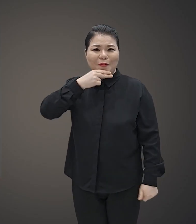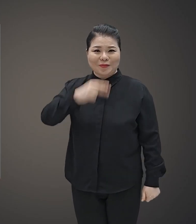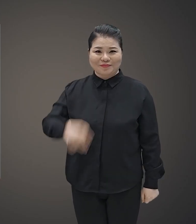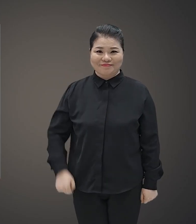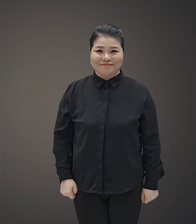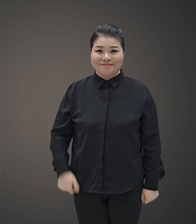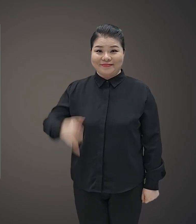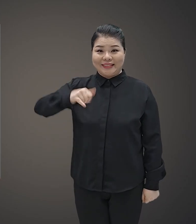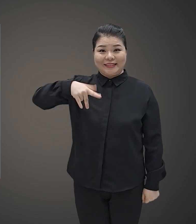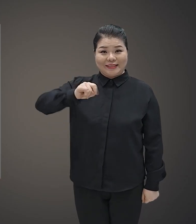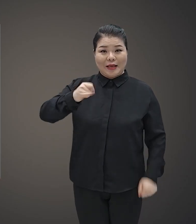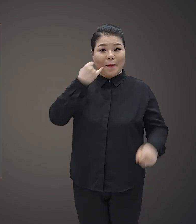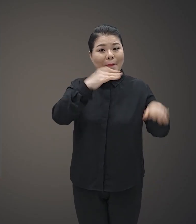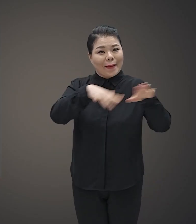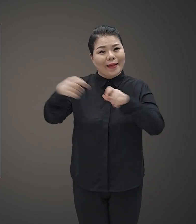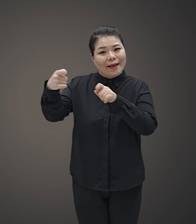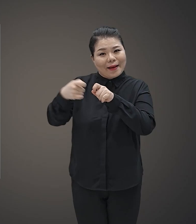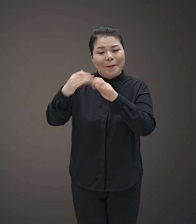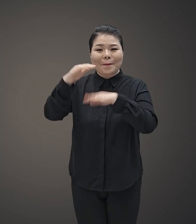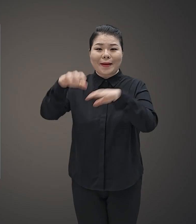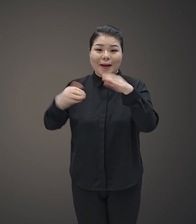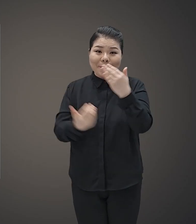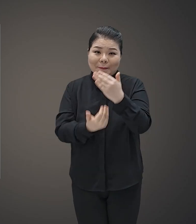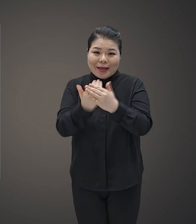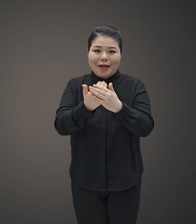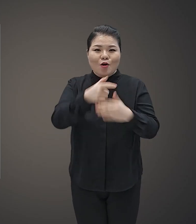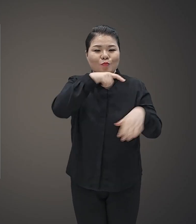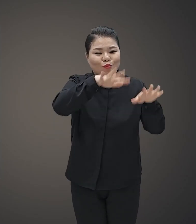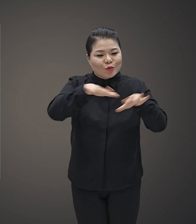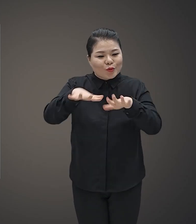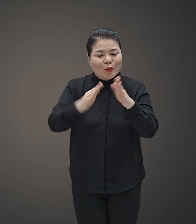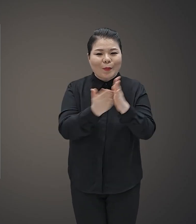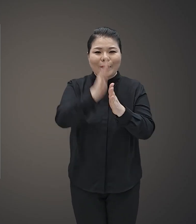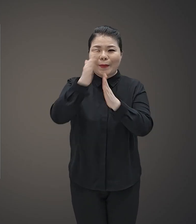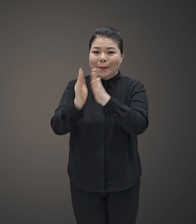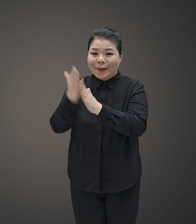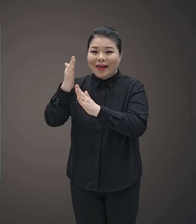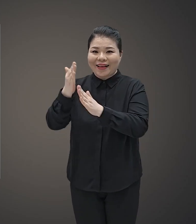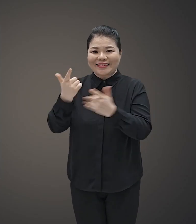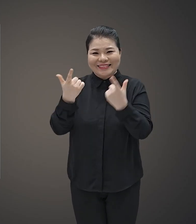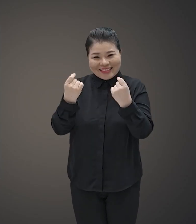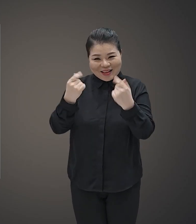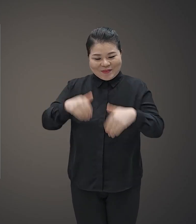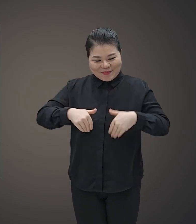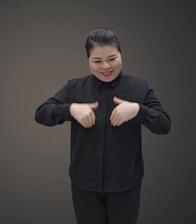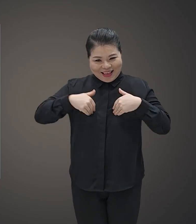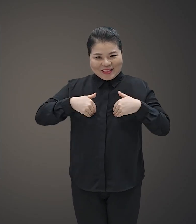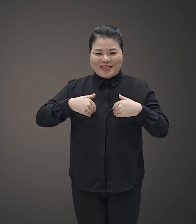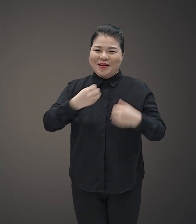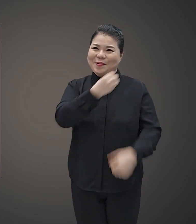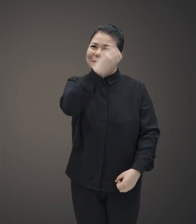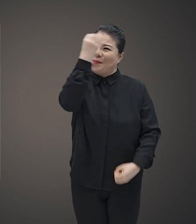기장 바닷가 마을에서 일어나는 윤슬처럼 따뜻하고 반짝이는 친구들 이야기.